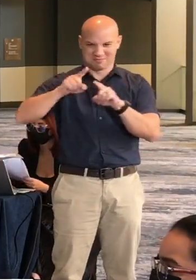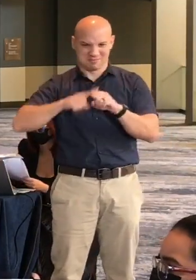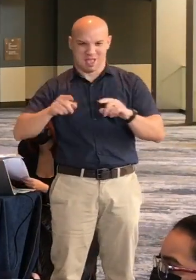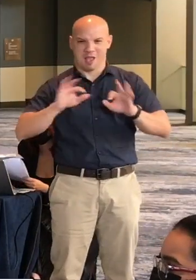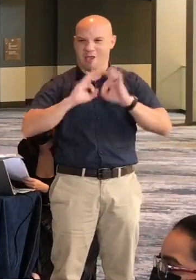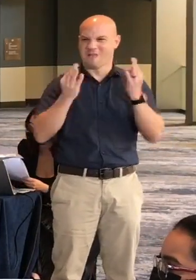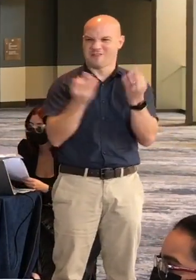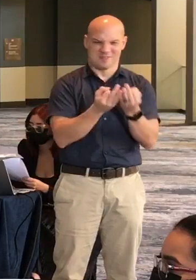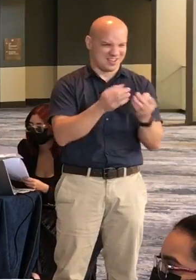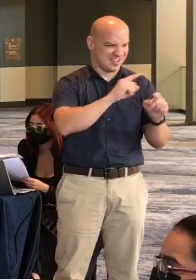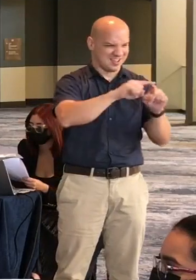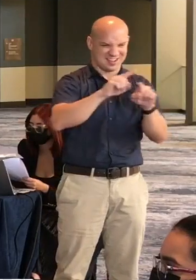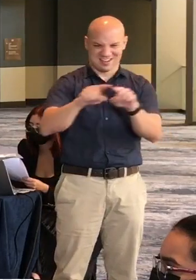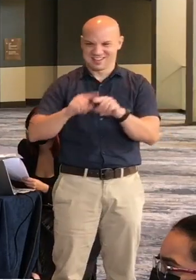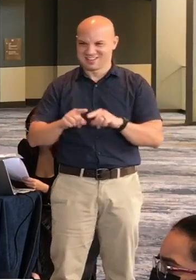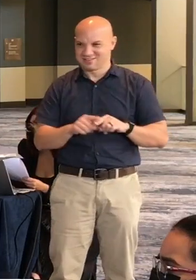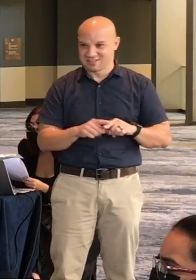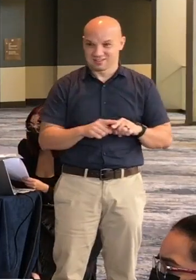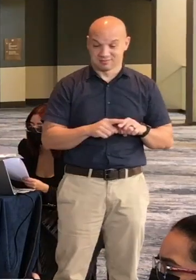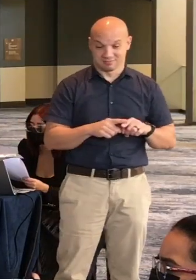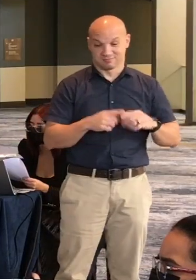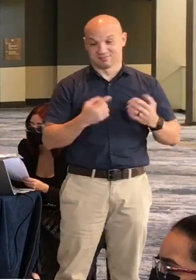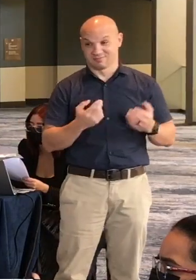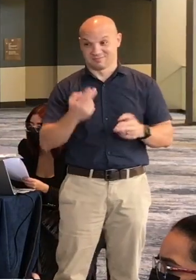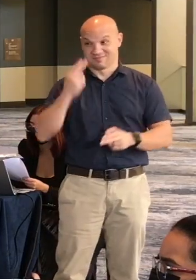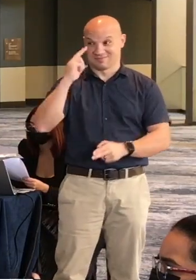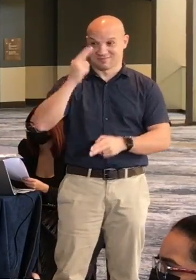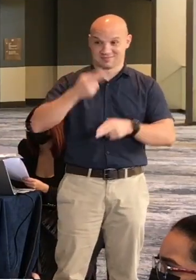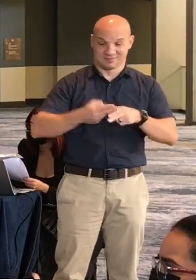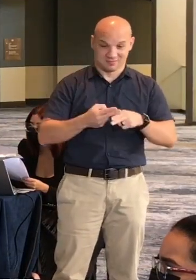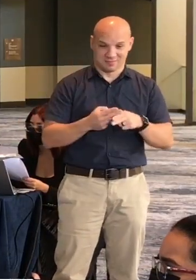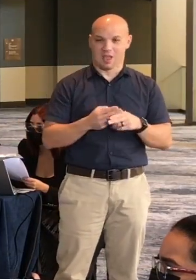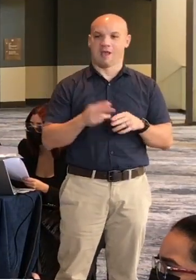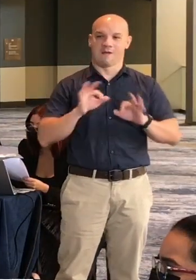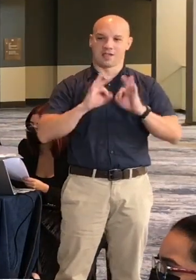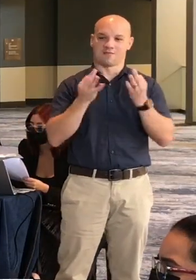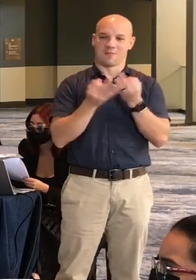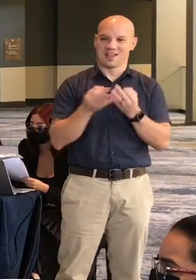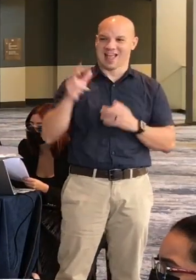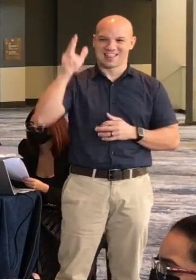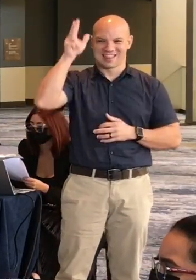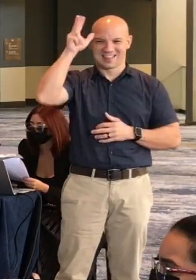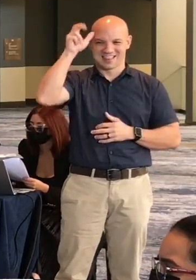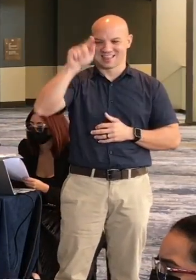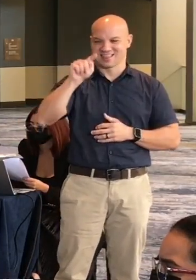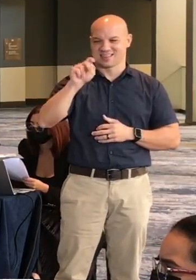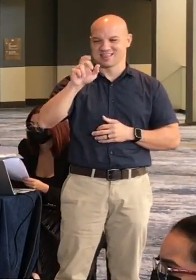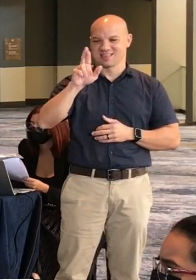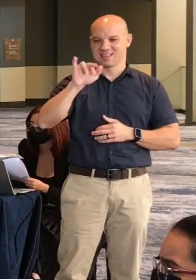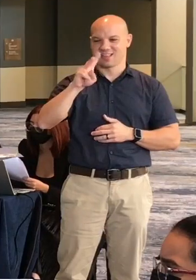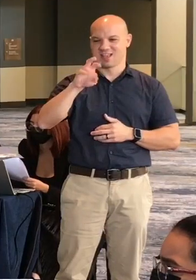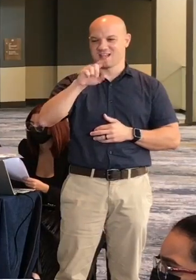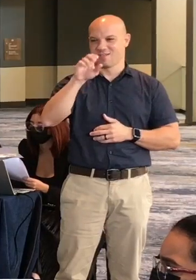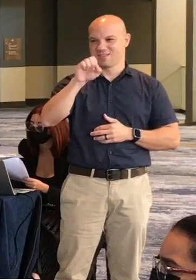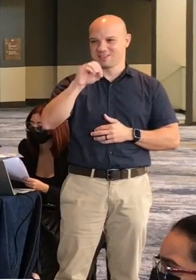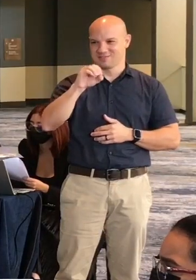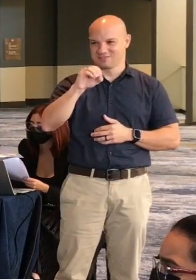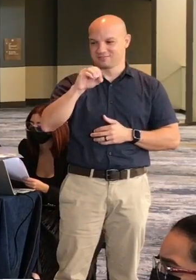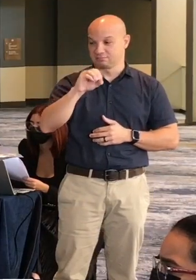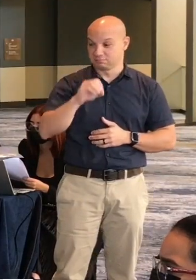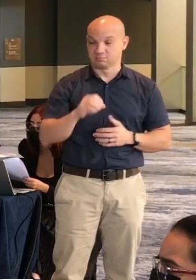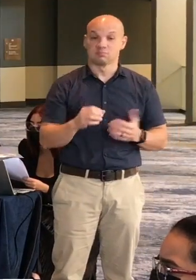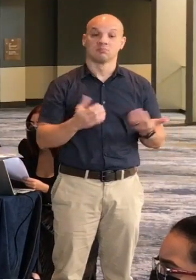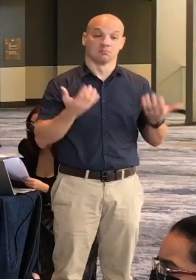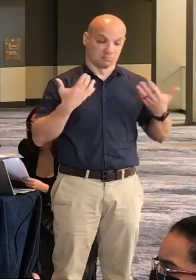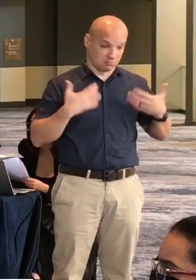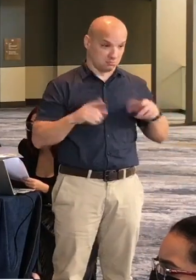familia, bautizada por como la familia Travieso. Se ha presentado a lleno total en